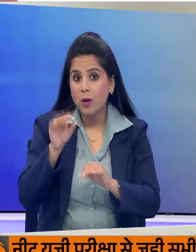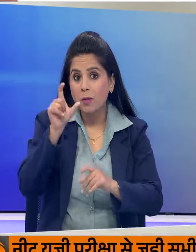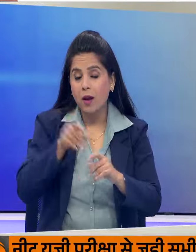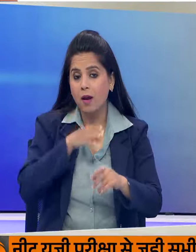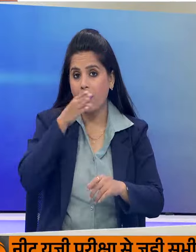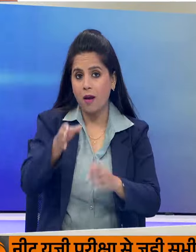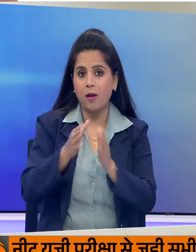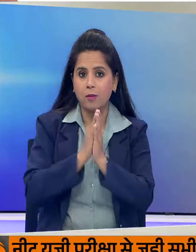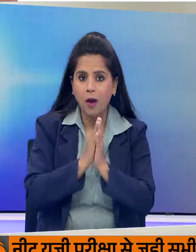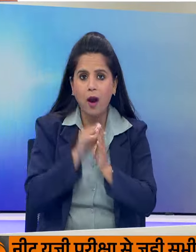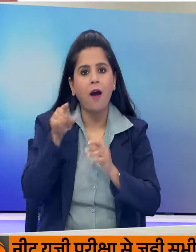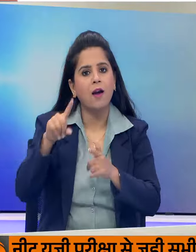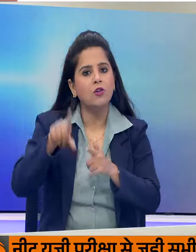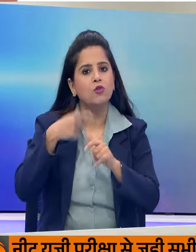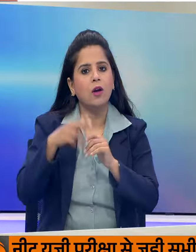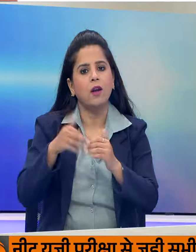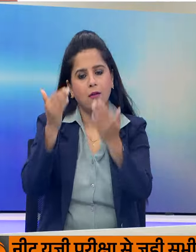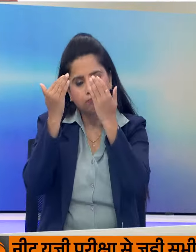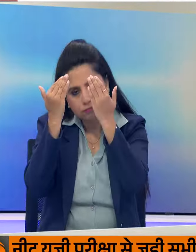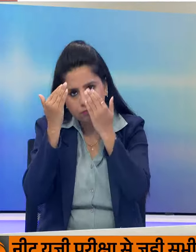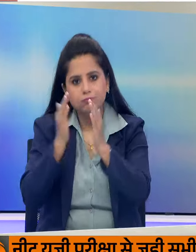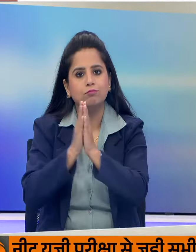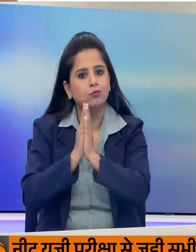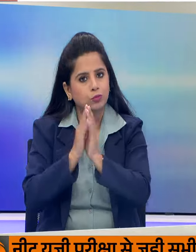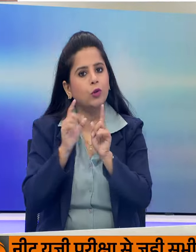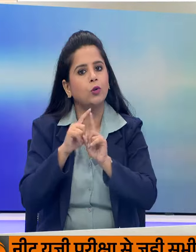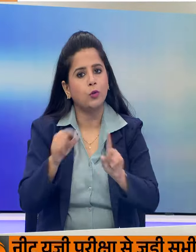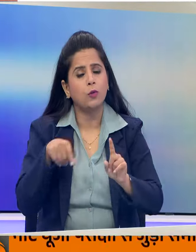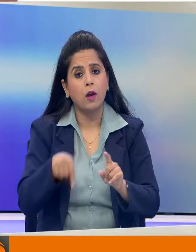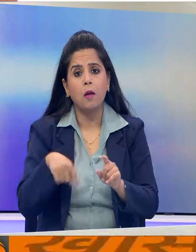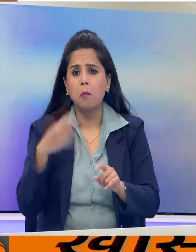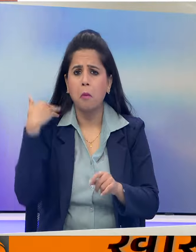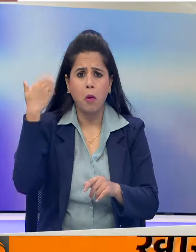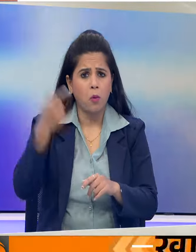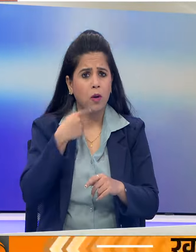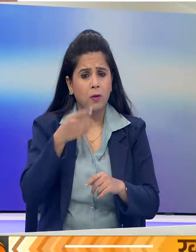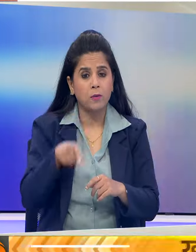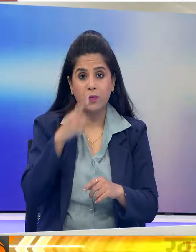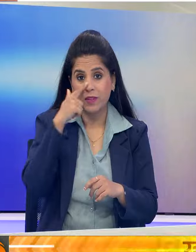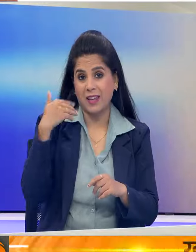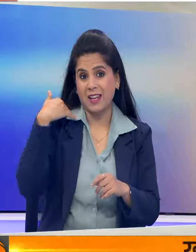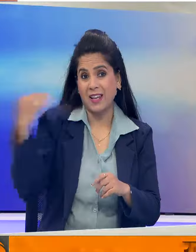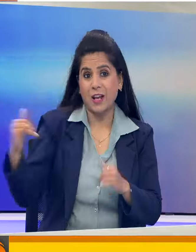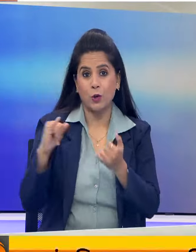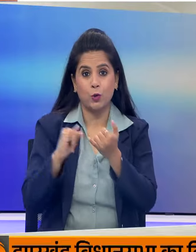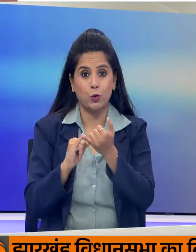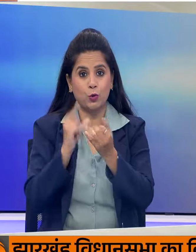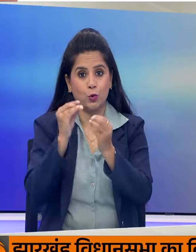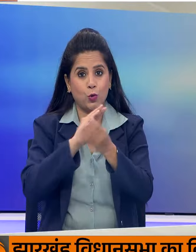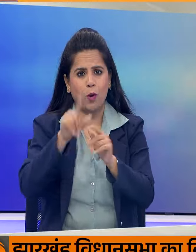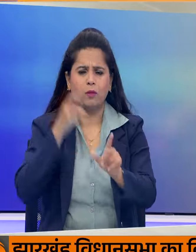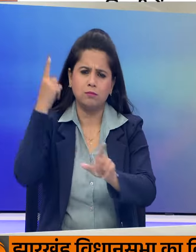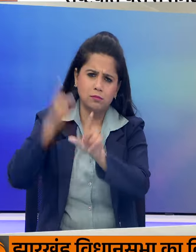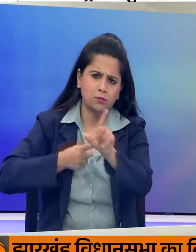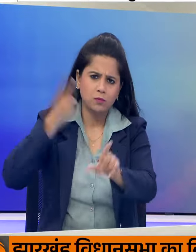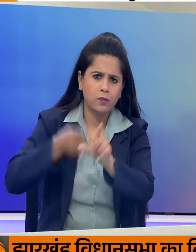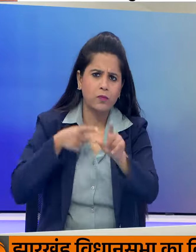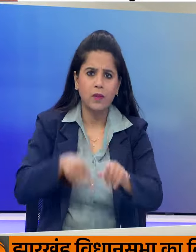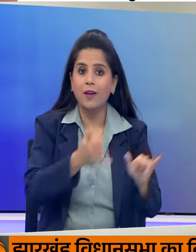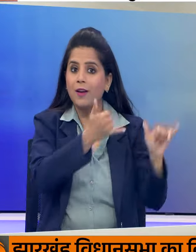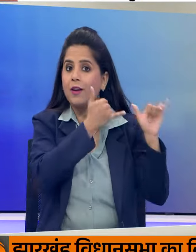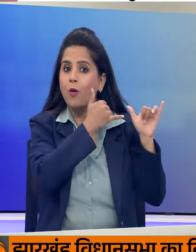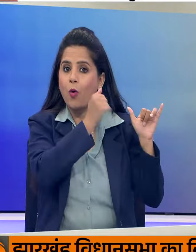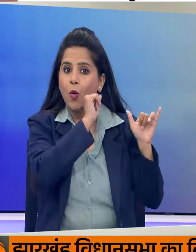पहुंचकर प्रभु जगन्नाथ का आशीर्वाद लिया। मान्यताओं के अनुसार बहन सुभद्रा के साथ हर साल भगवान श्री